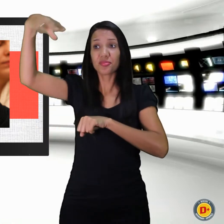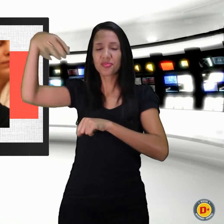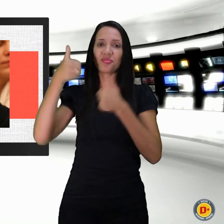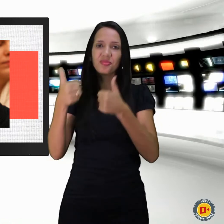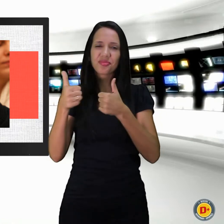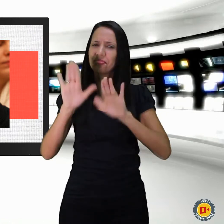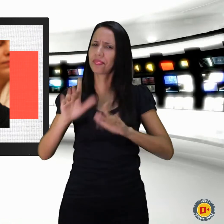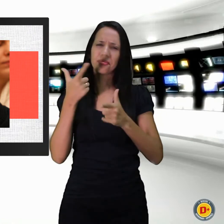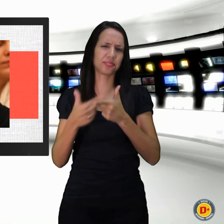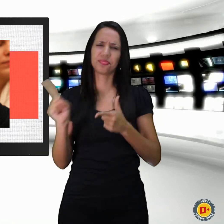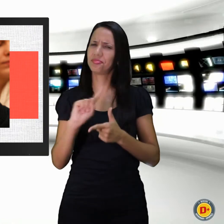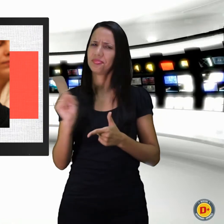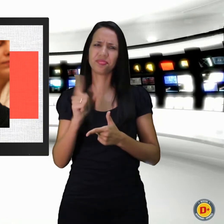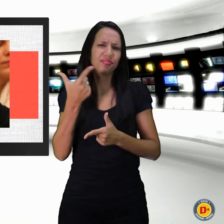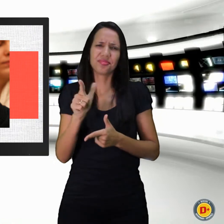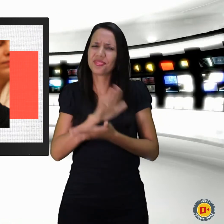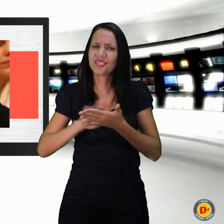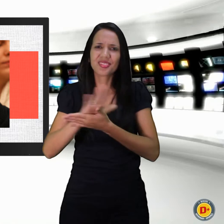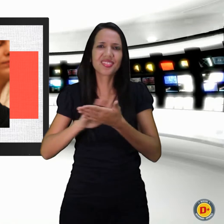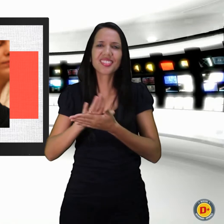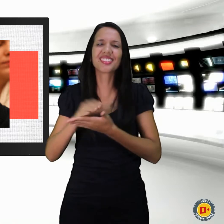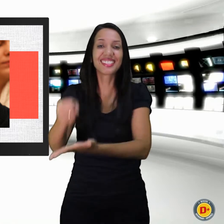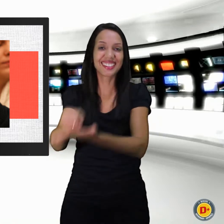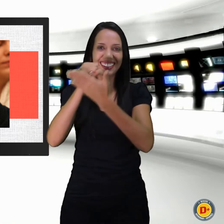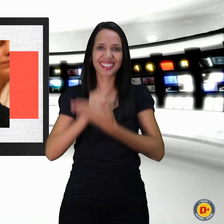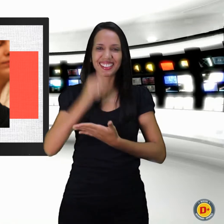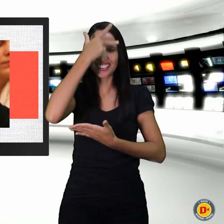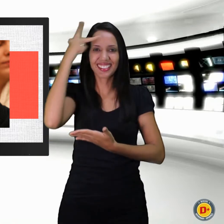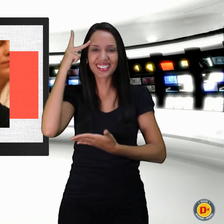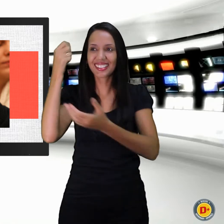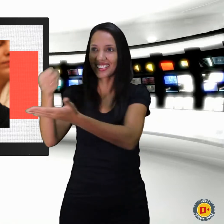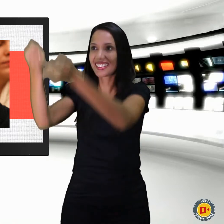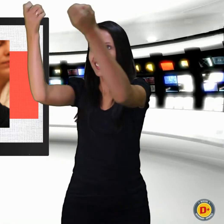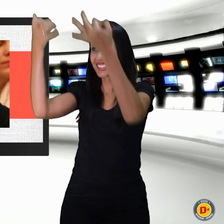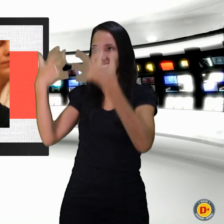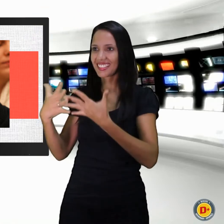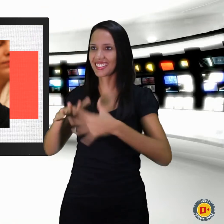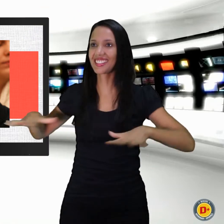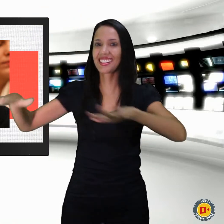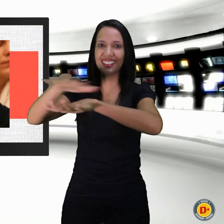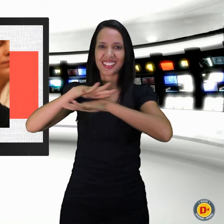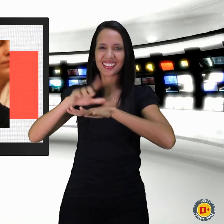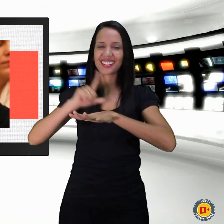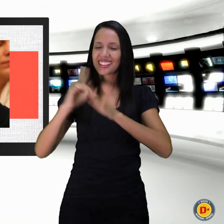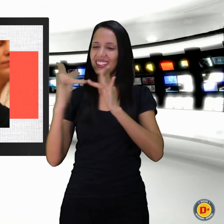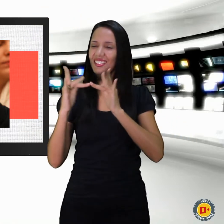foi um problema pois tivemos ajuda as pessoas que descreveu um lugar além de ter contato com materiais